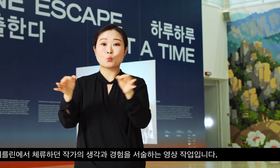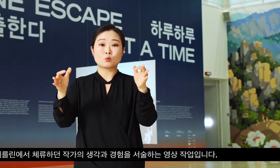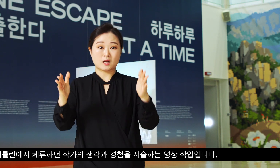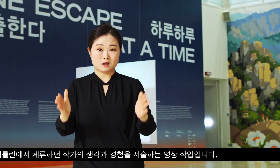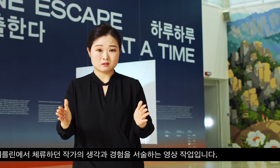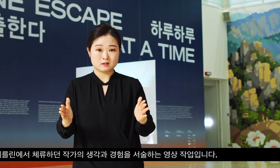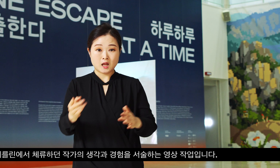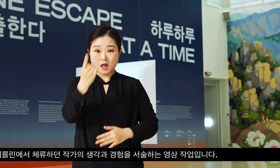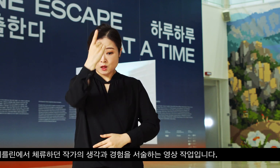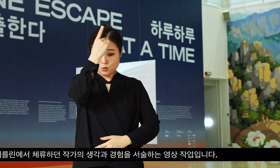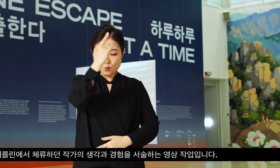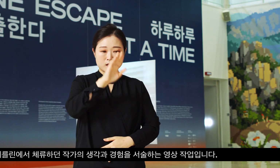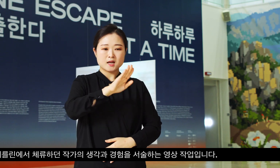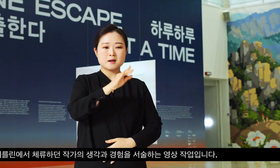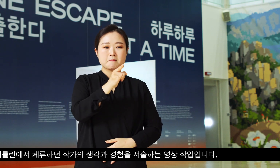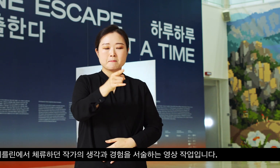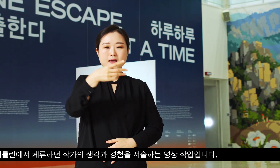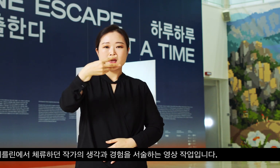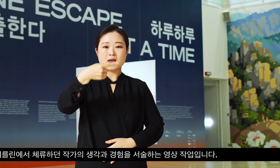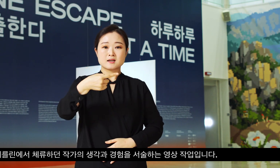베를린에서 체류하던 작가의 생각과